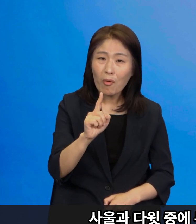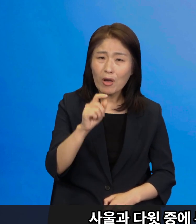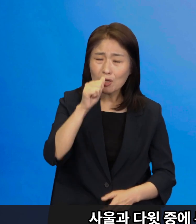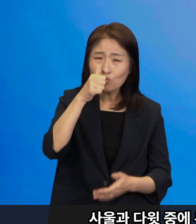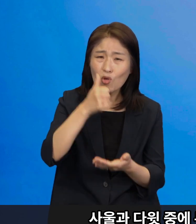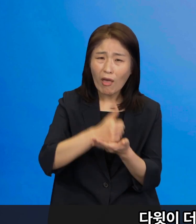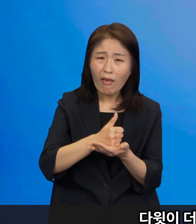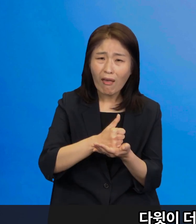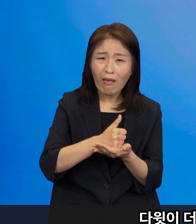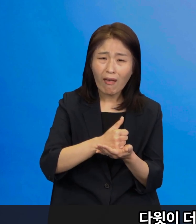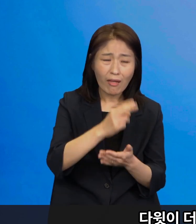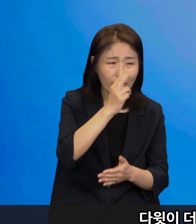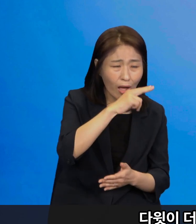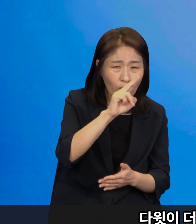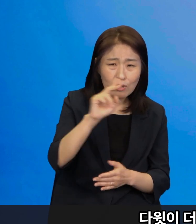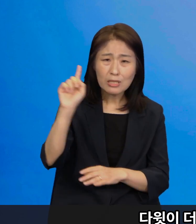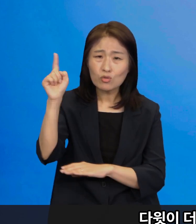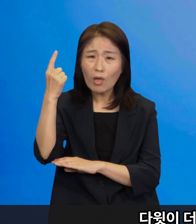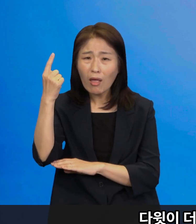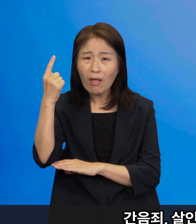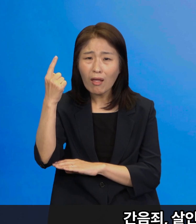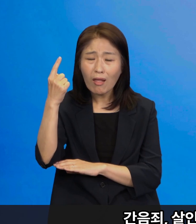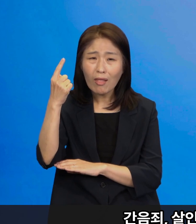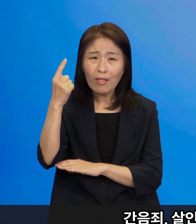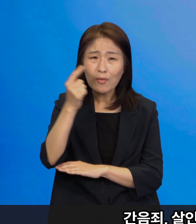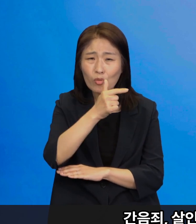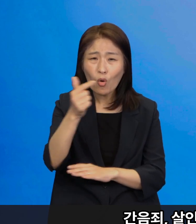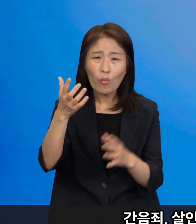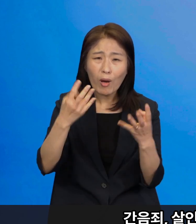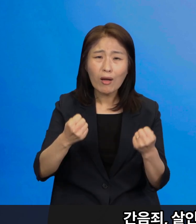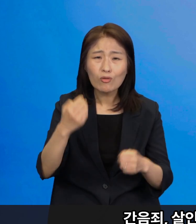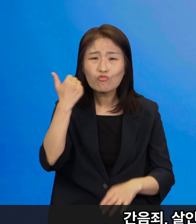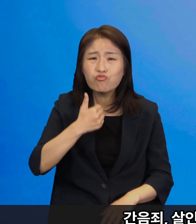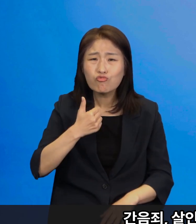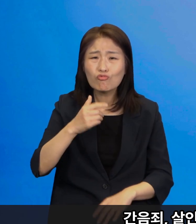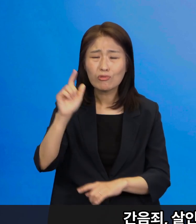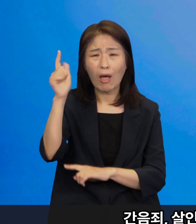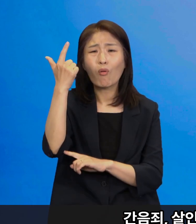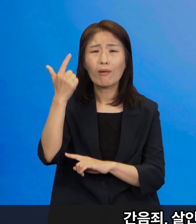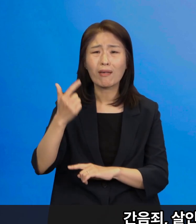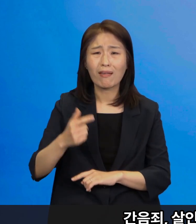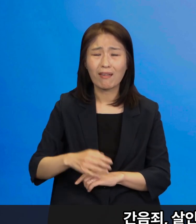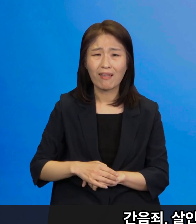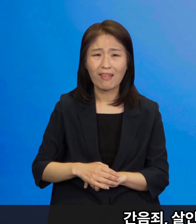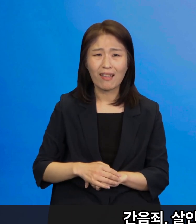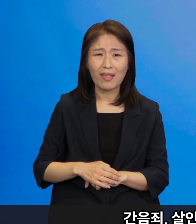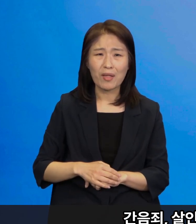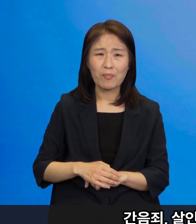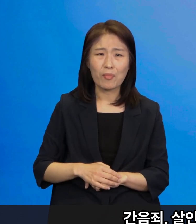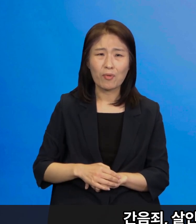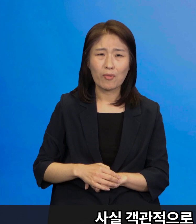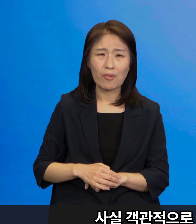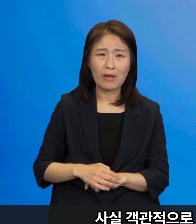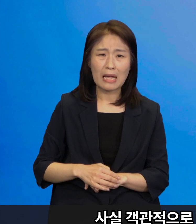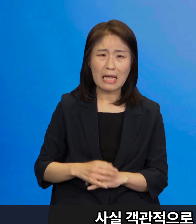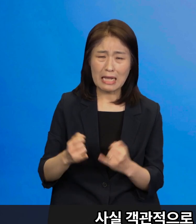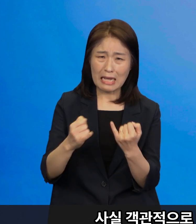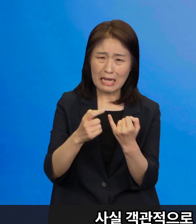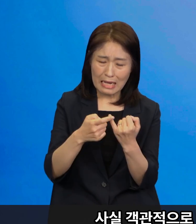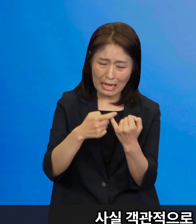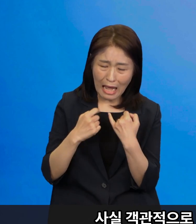지었습니까? 다윗이 더 죄를 많이 지었습니다. 간음죄, 살인교사죄, 거짓말에, 탐욕에,